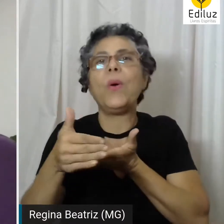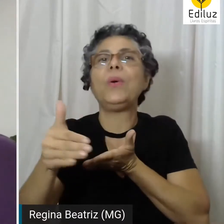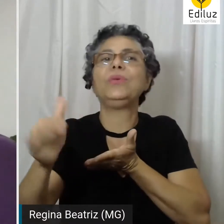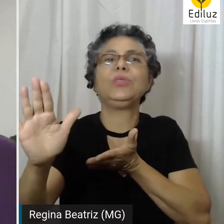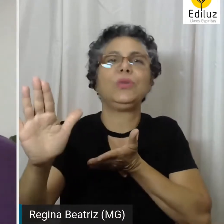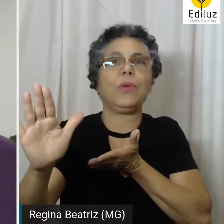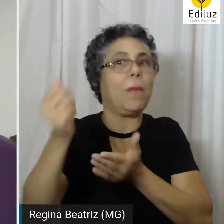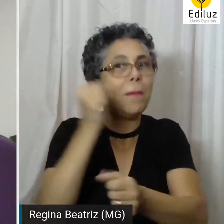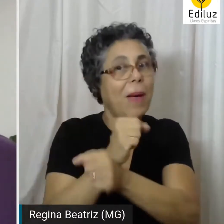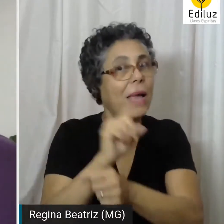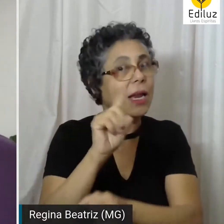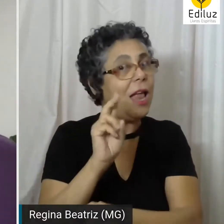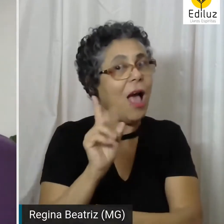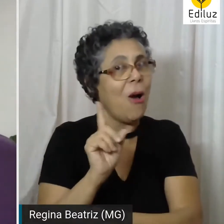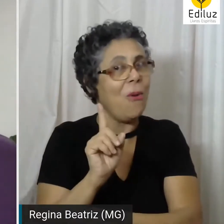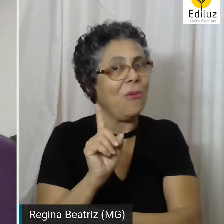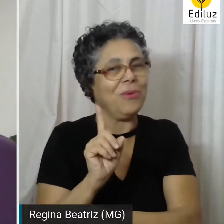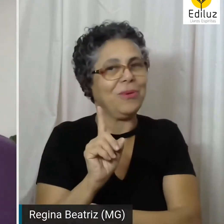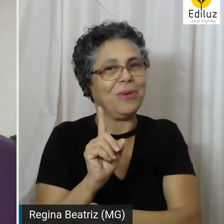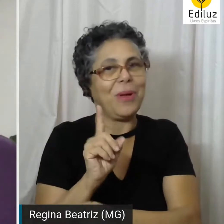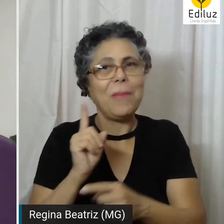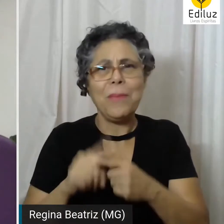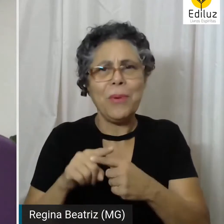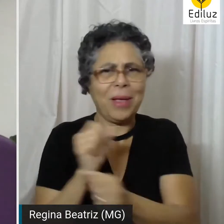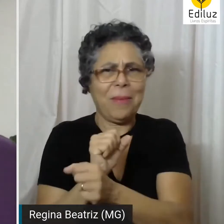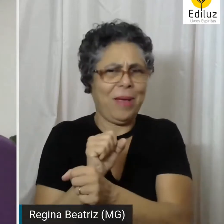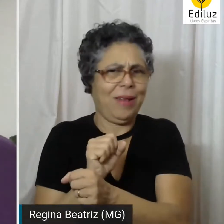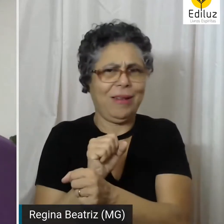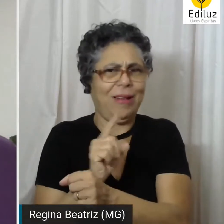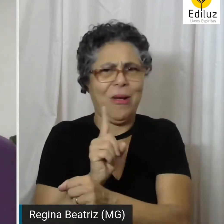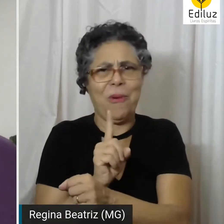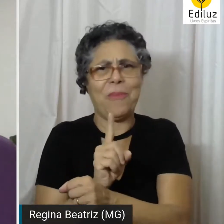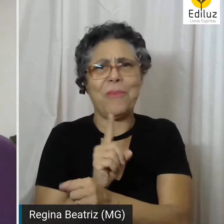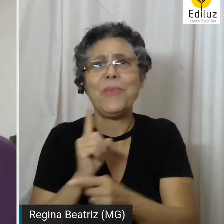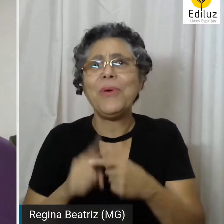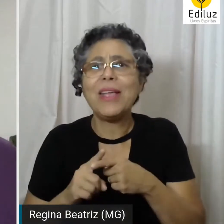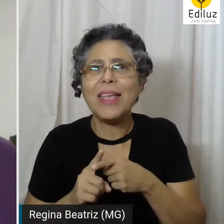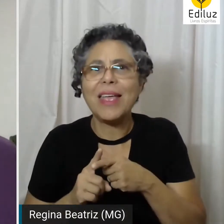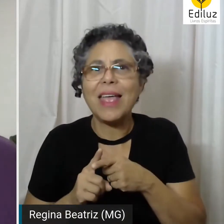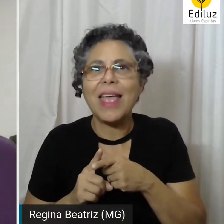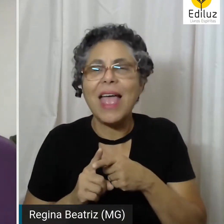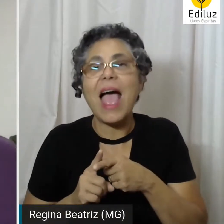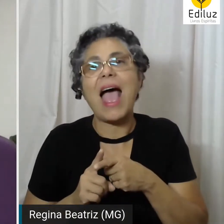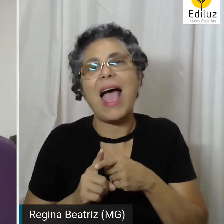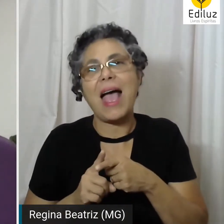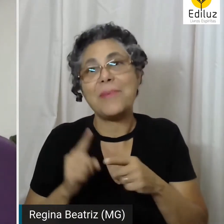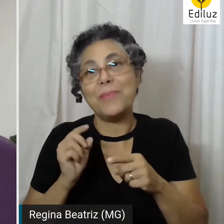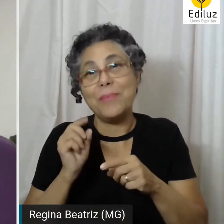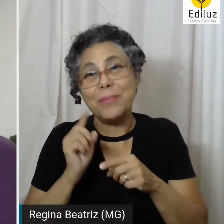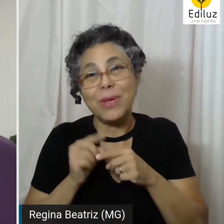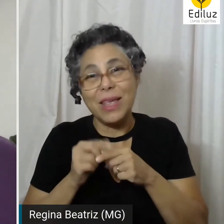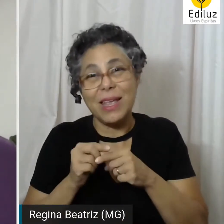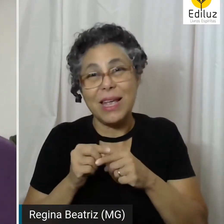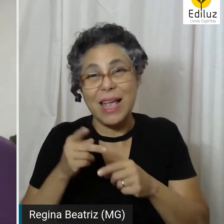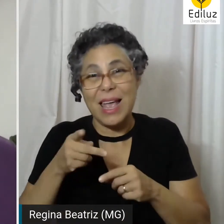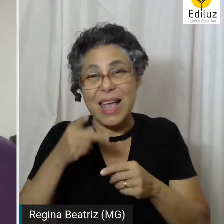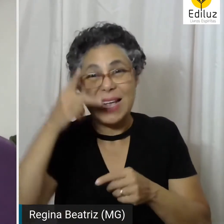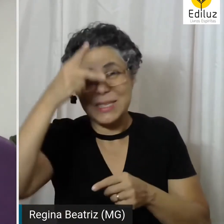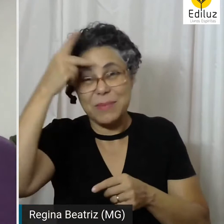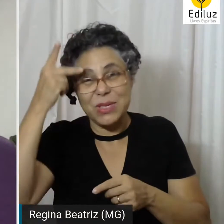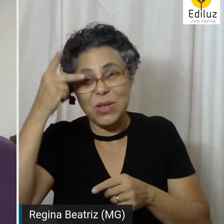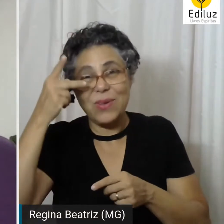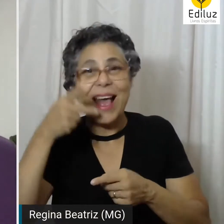segue, não pare. Por que não pare? Não pare para os elogios. Não